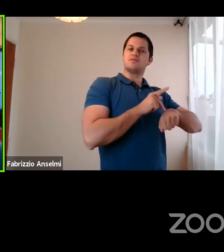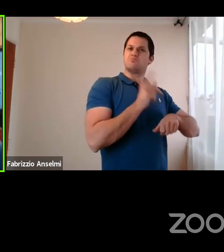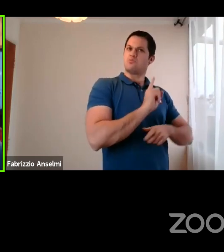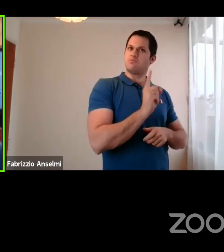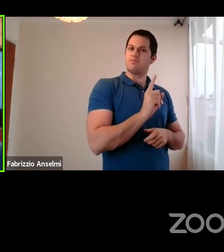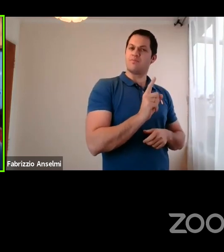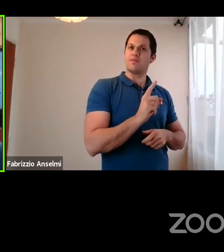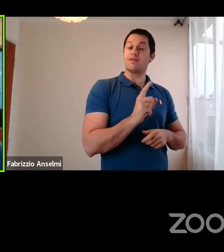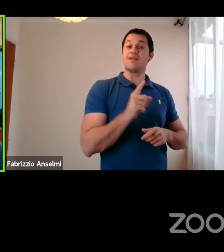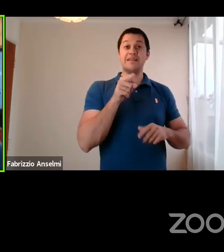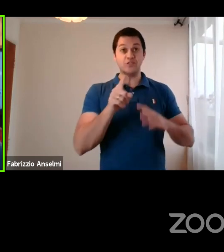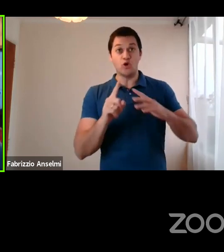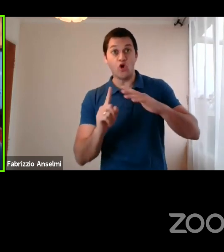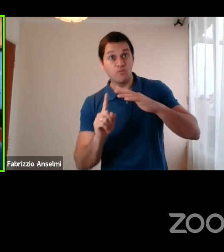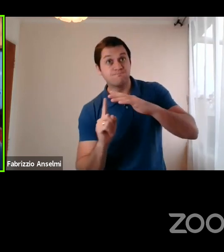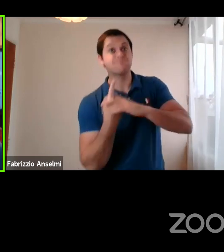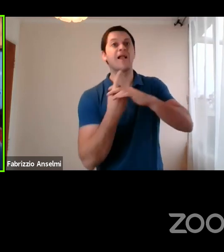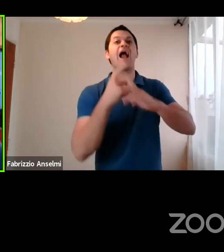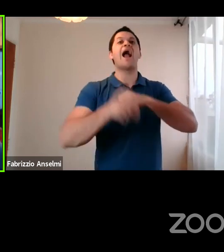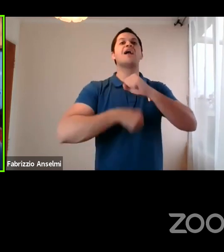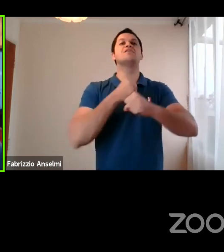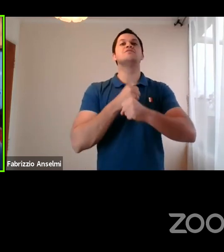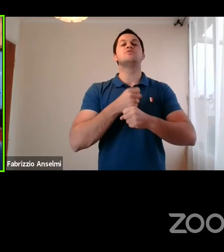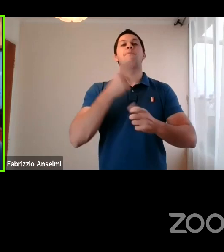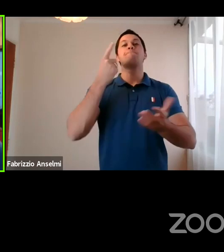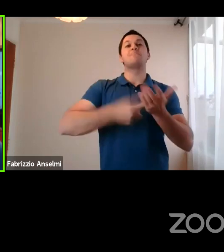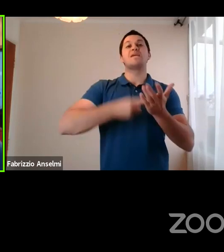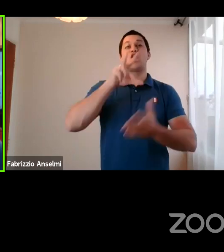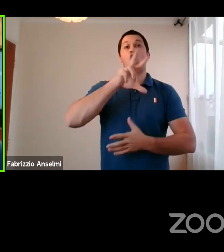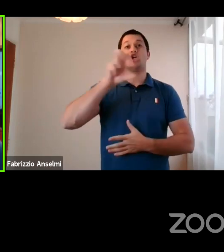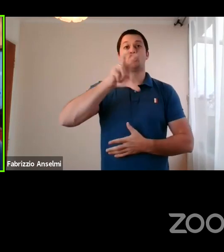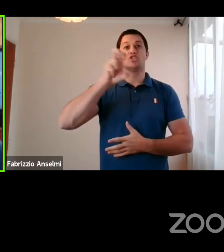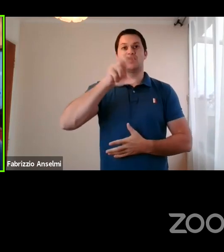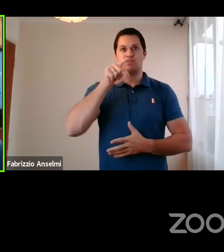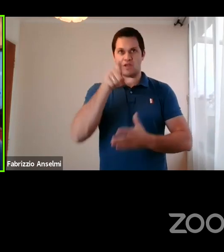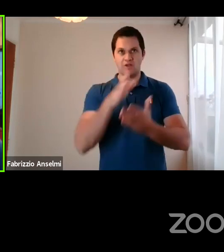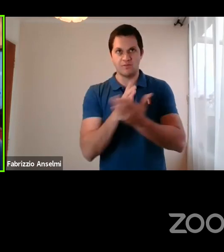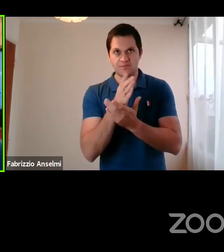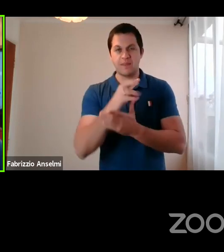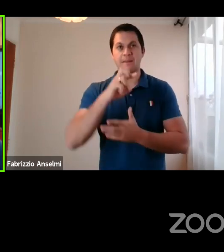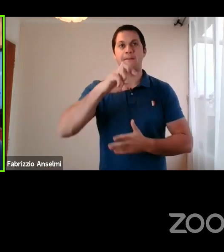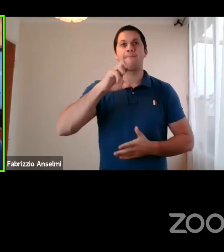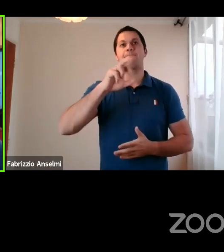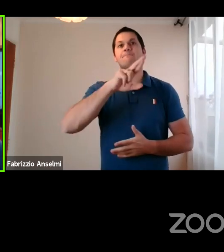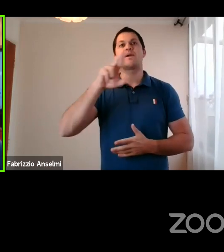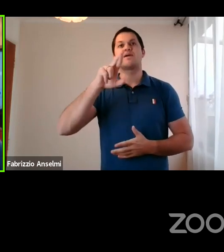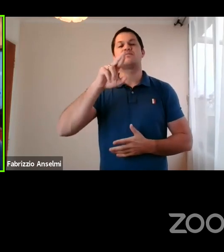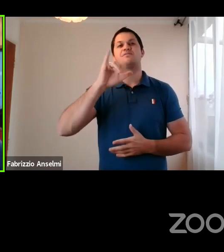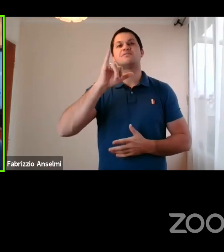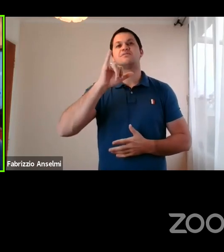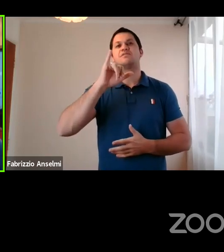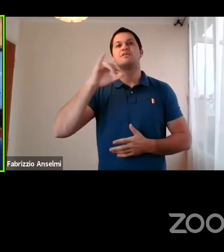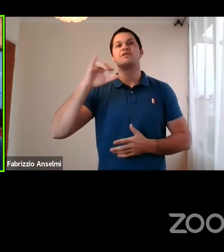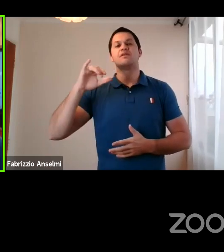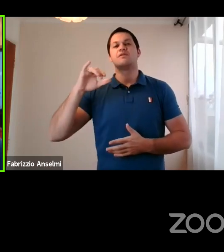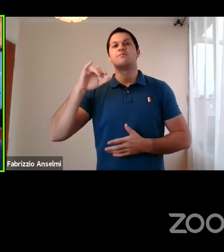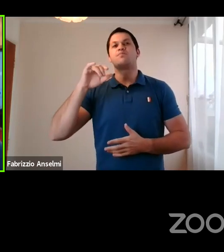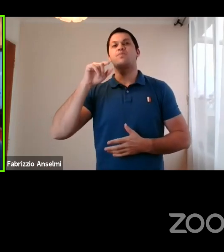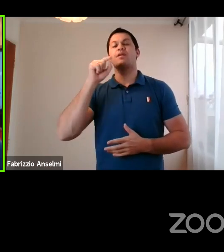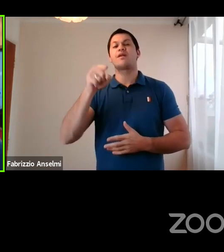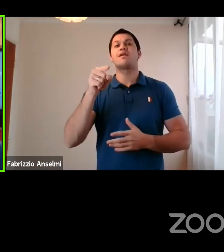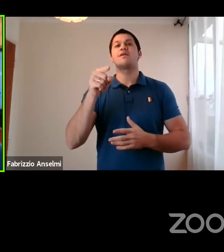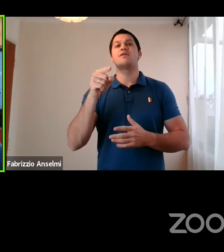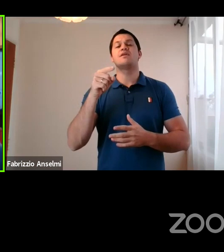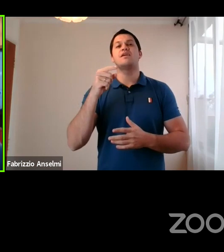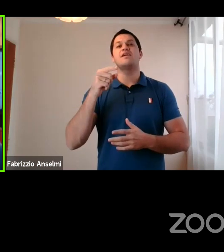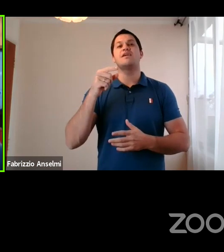XIX, ¿ya? Recuerdan ustedes al señor Per Henrik Lind en Suecia, que en